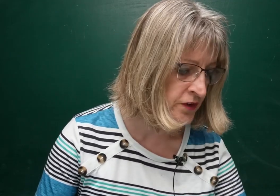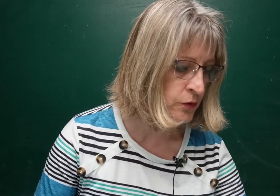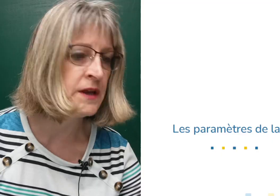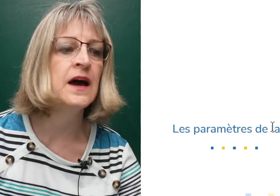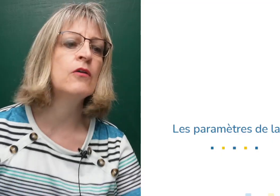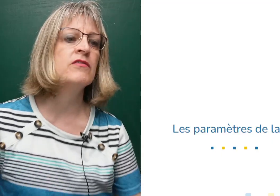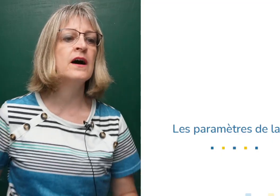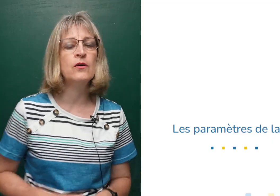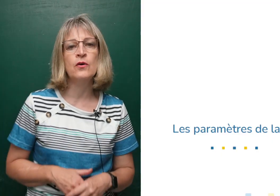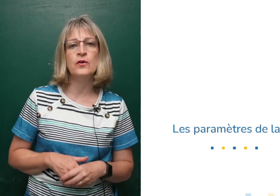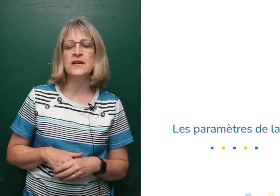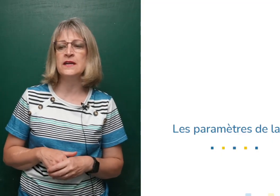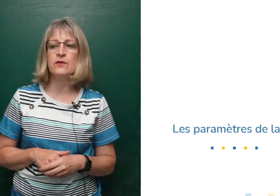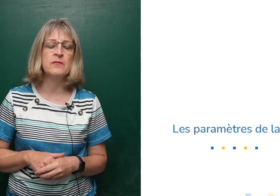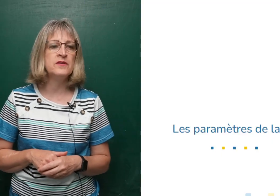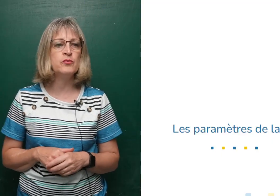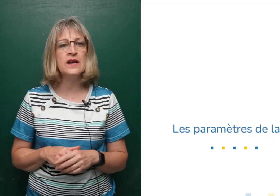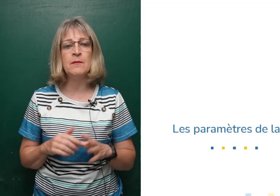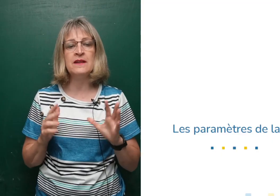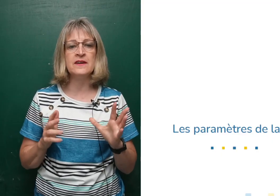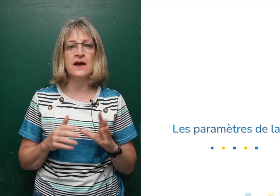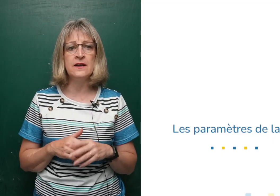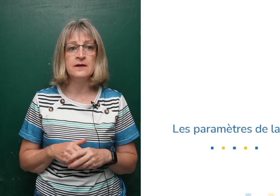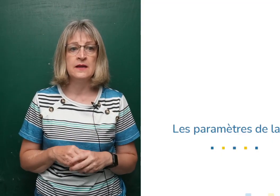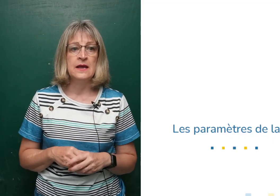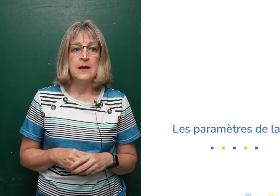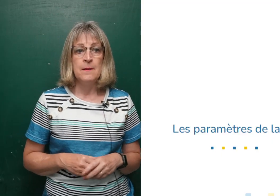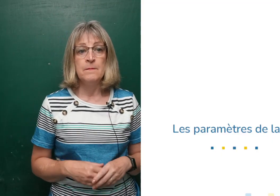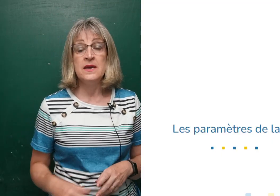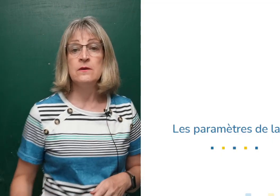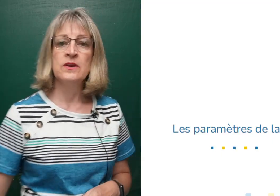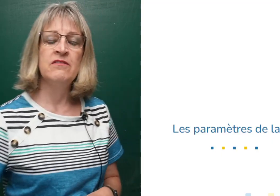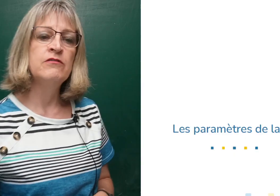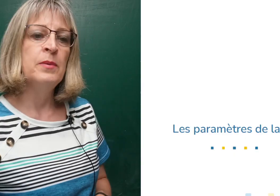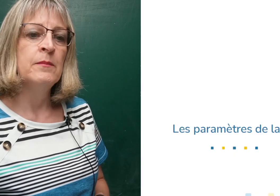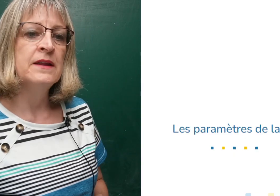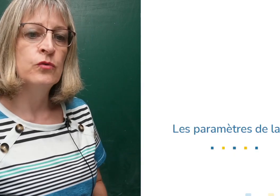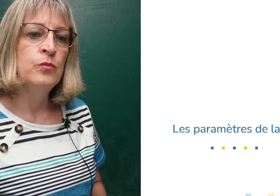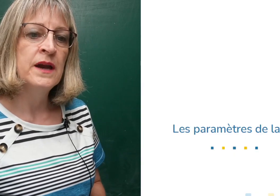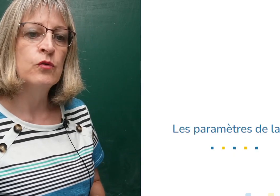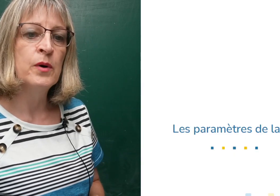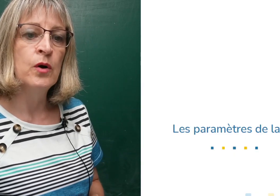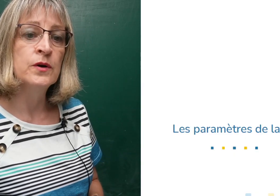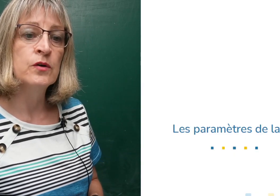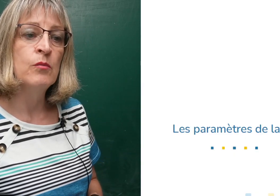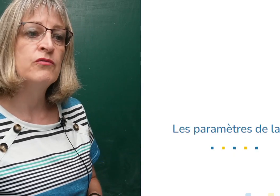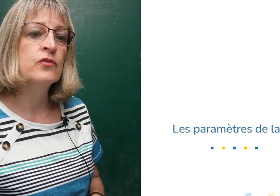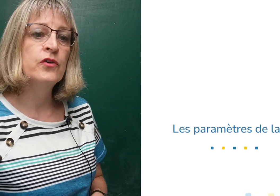et là, on va rentrer dans un petit point grammatical, mais qui va vous permettre de bien comprendre comment fonctionne